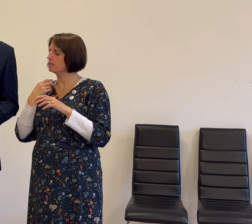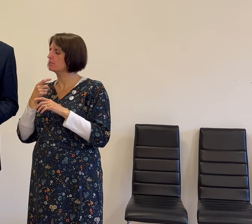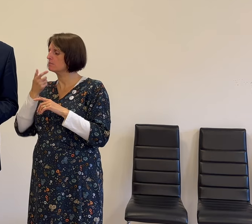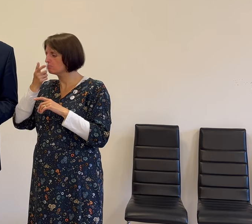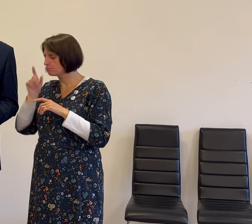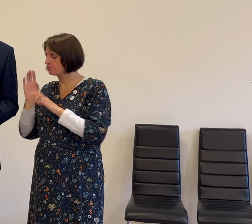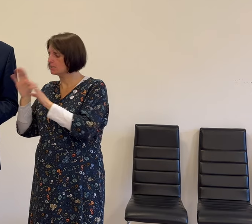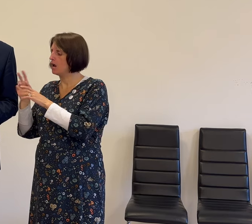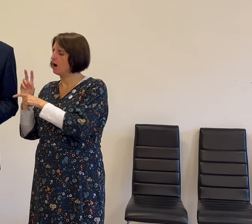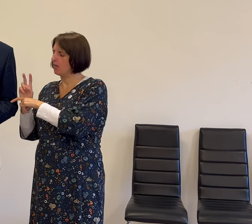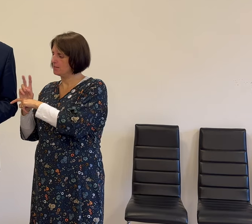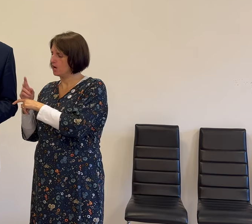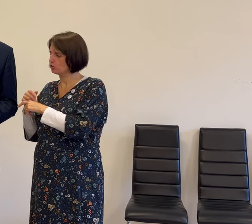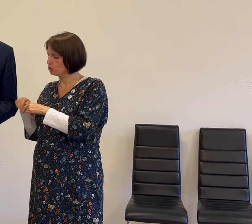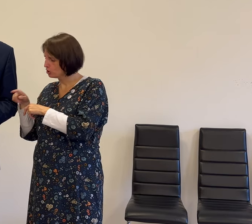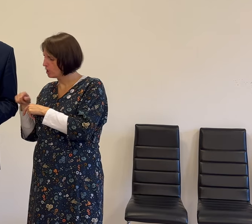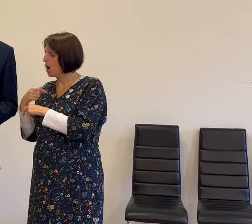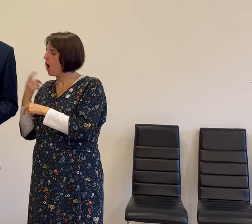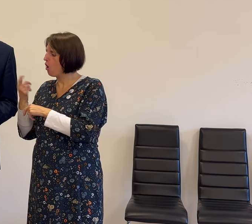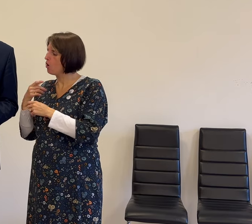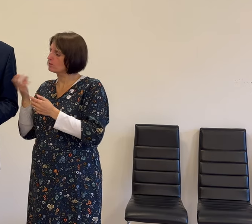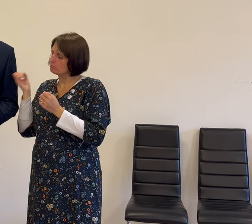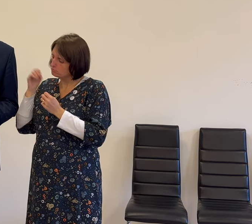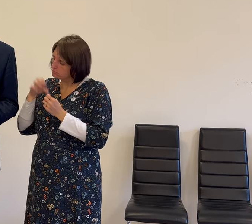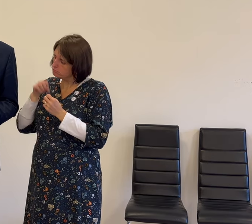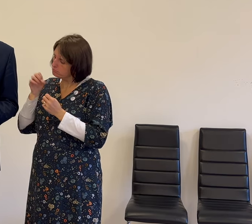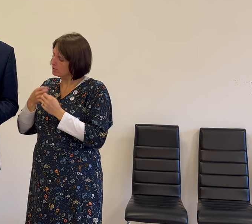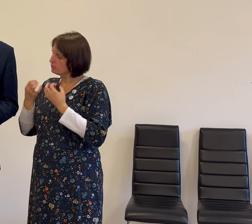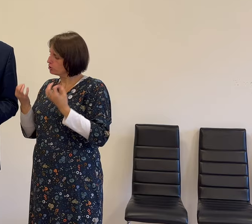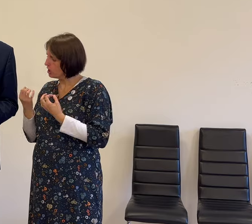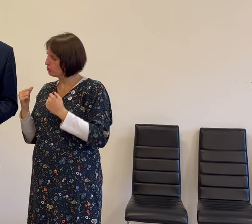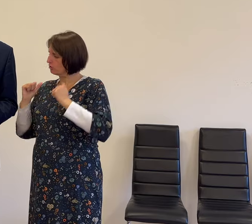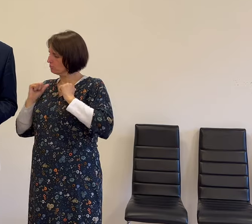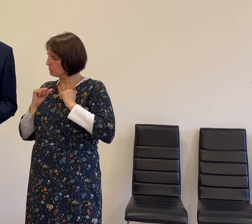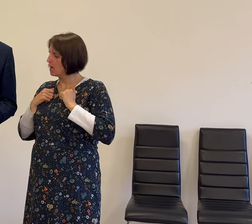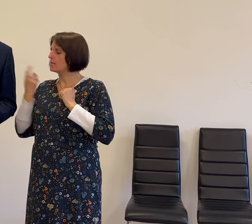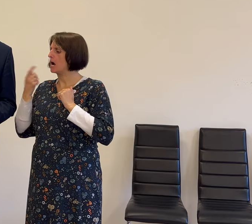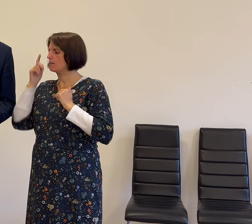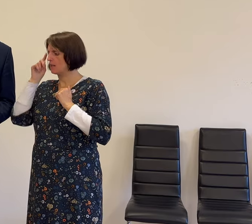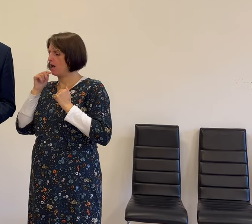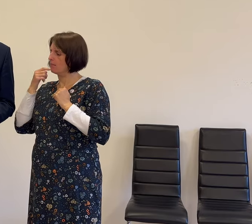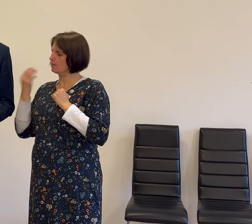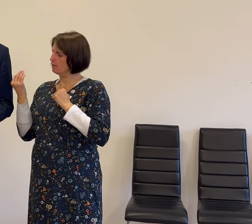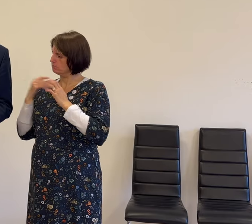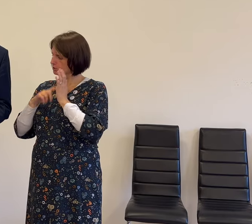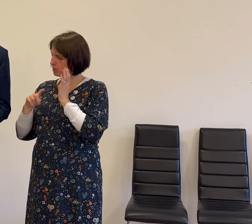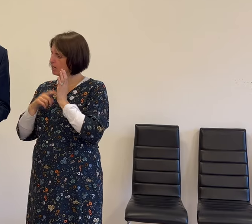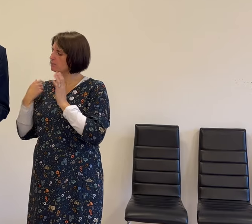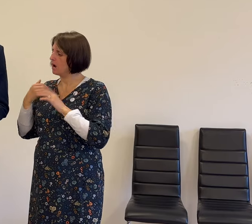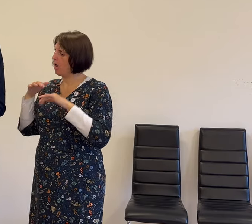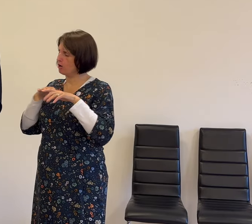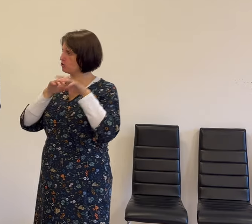přikázal. Když přicházel k ležení, vojsko vycházelo, řadilo se a vydávalo válečný pokřik.